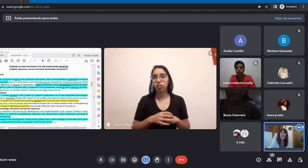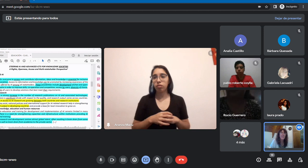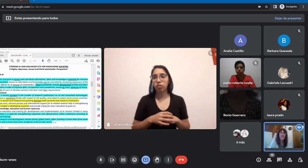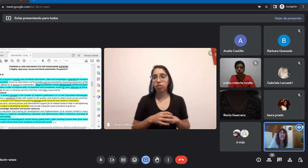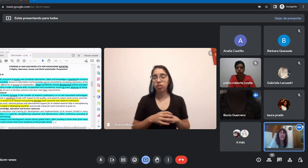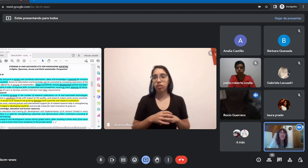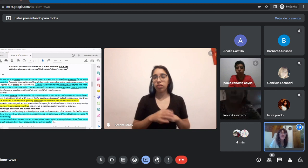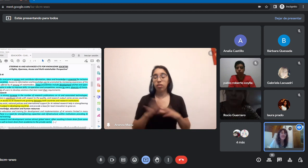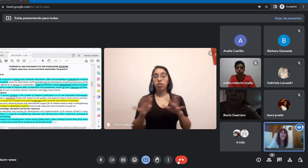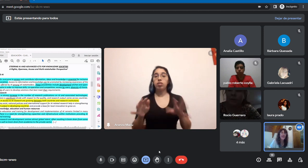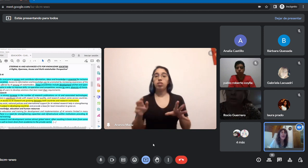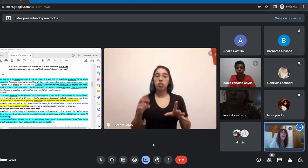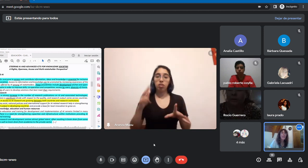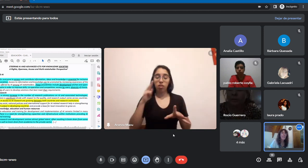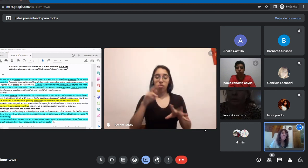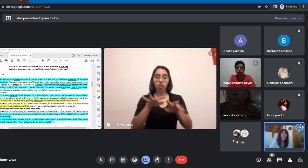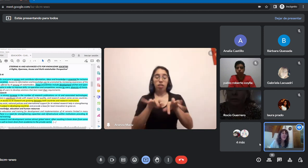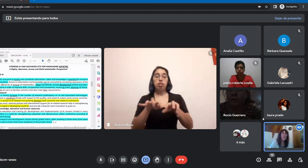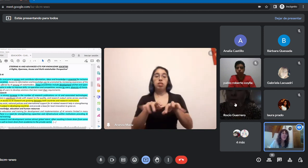distintas partes de la pantalla,